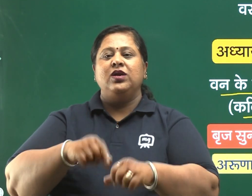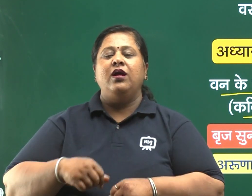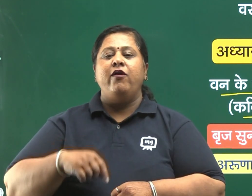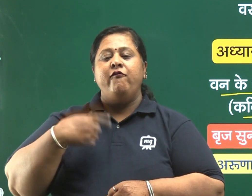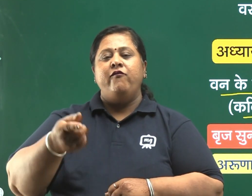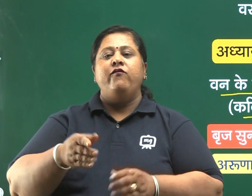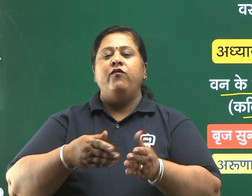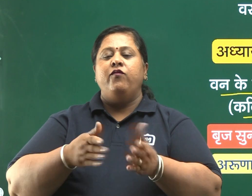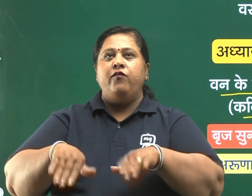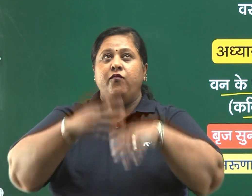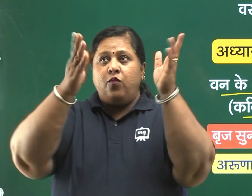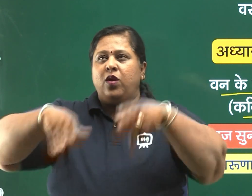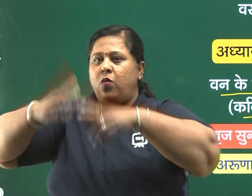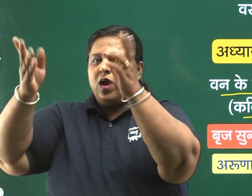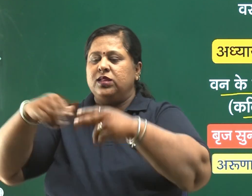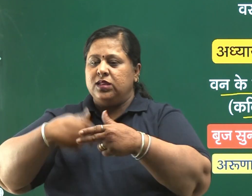वनवास काटने के लिए